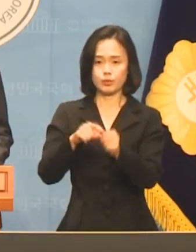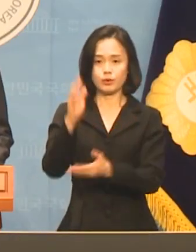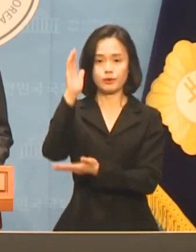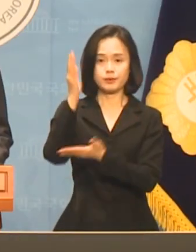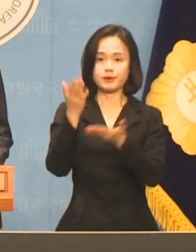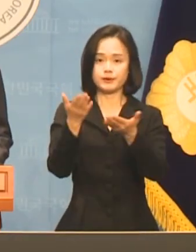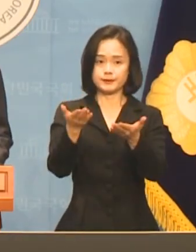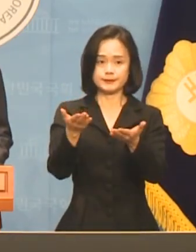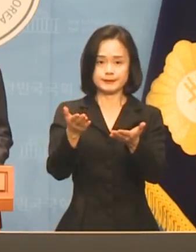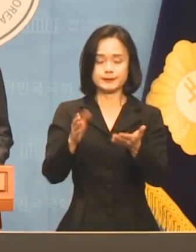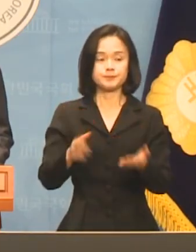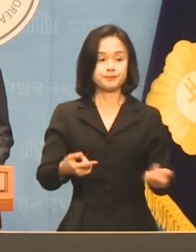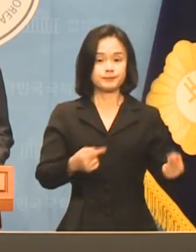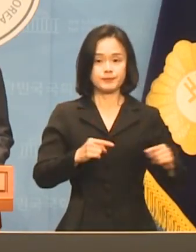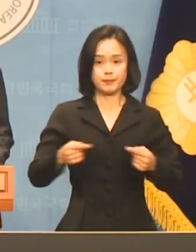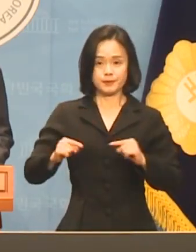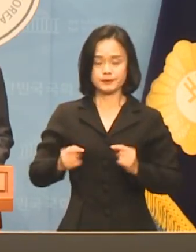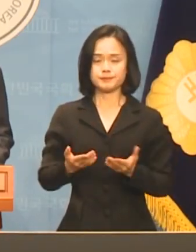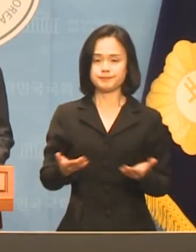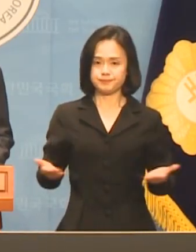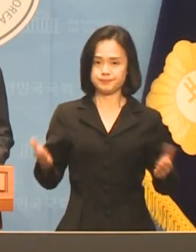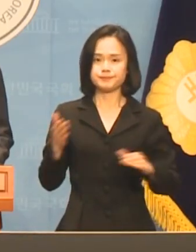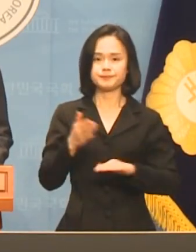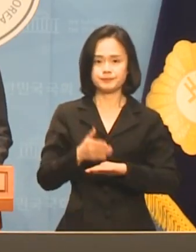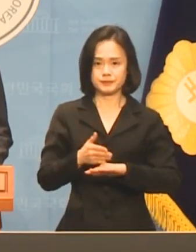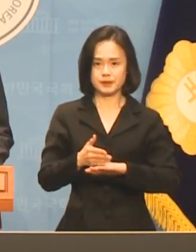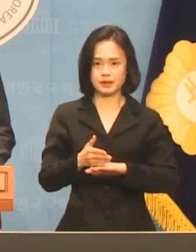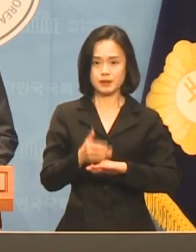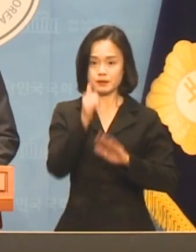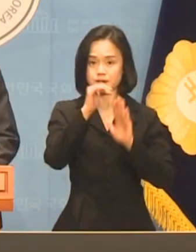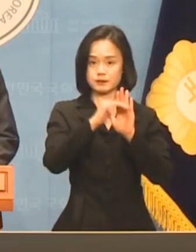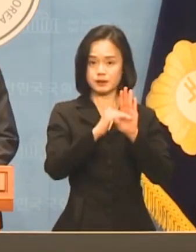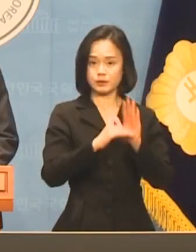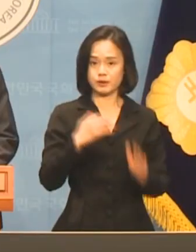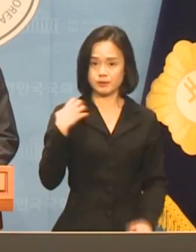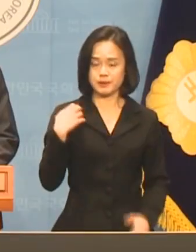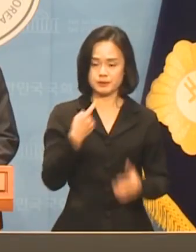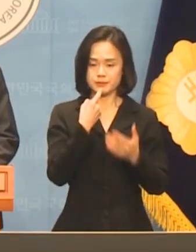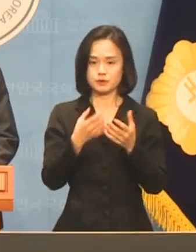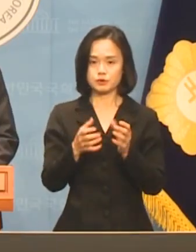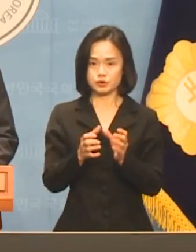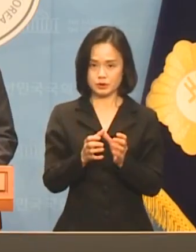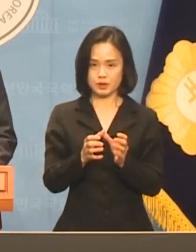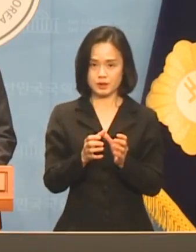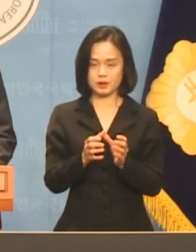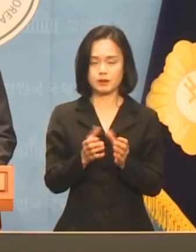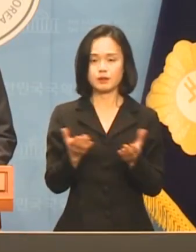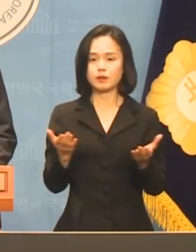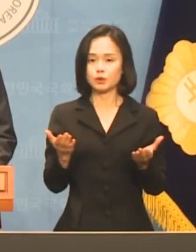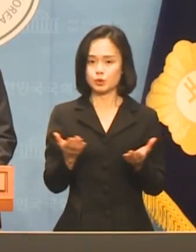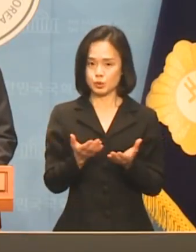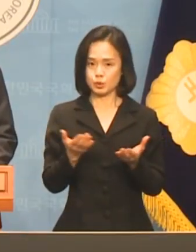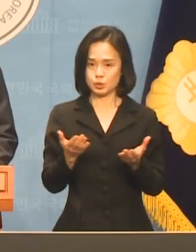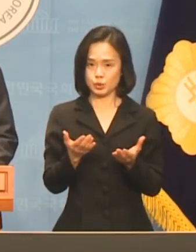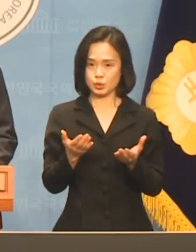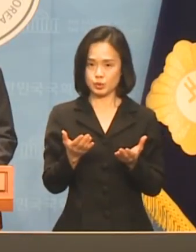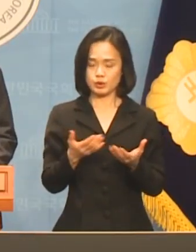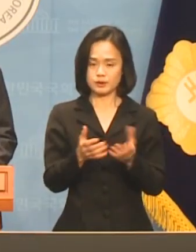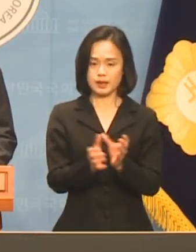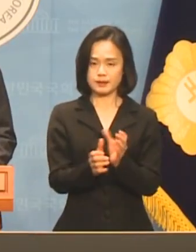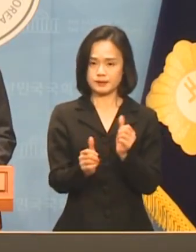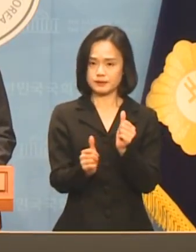분들께 감사드립니다. 오늘 기자회견 사회를 맡은 저는 더불어민주당 노동존중실천단